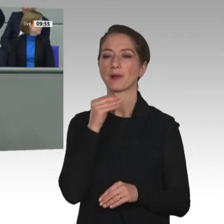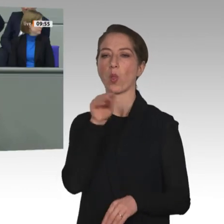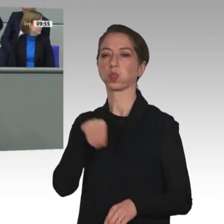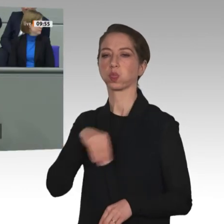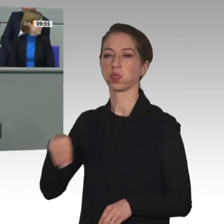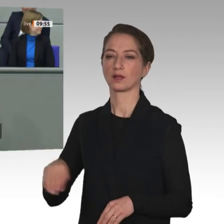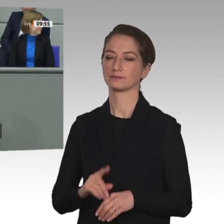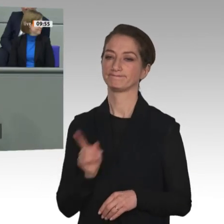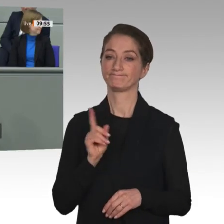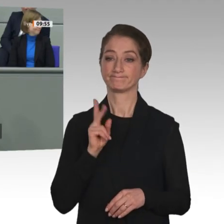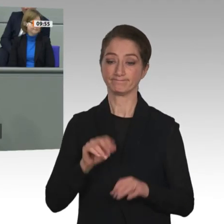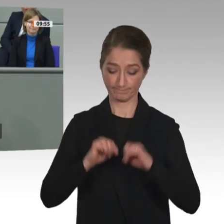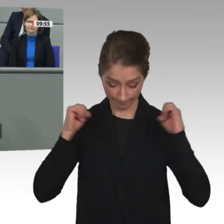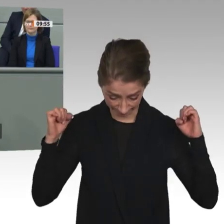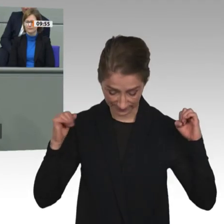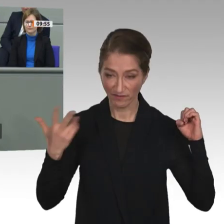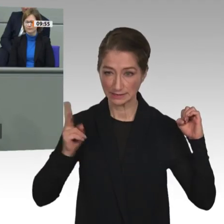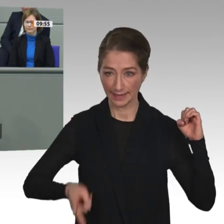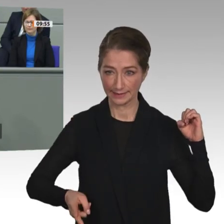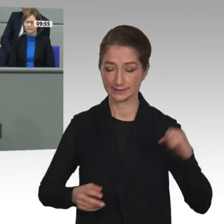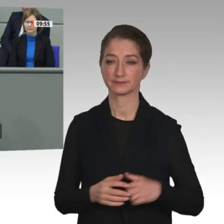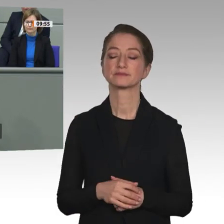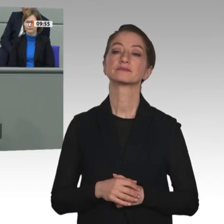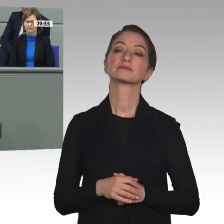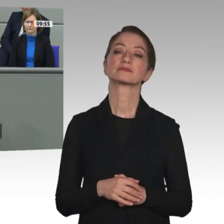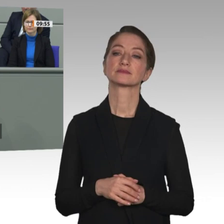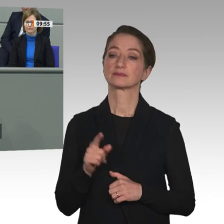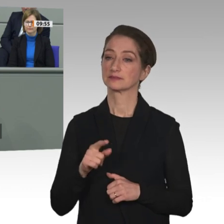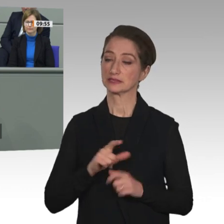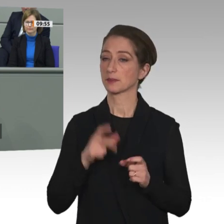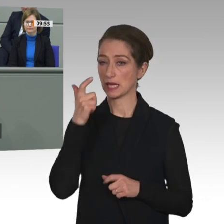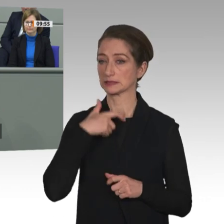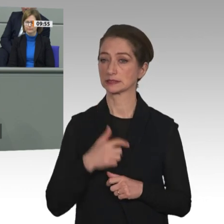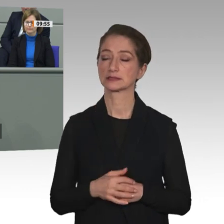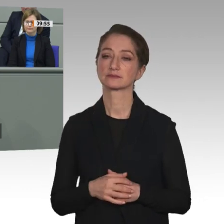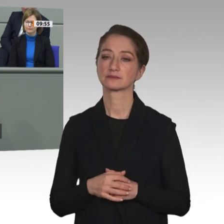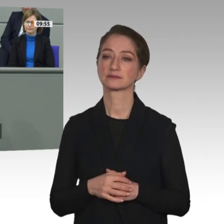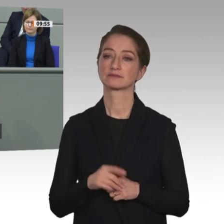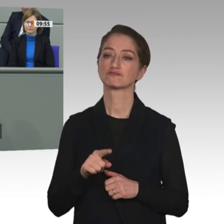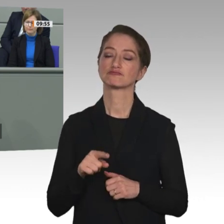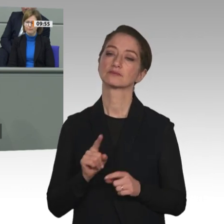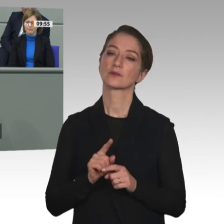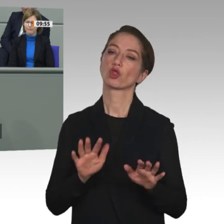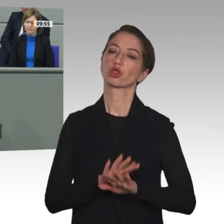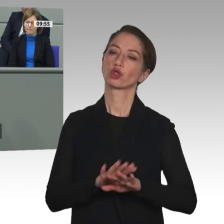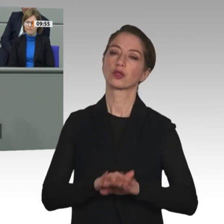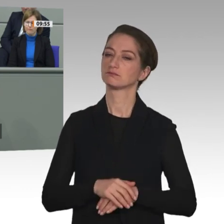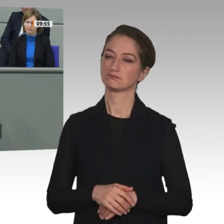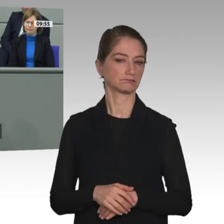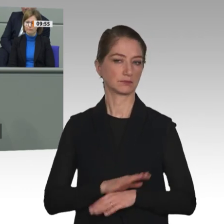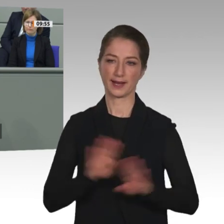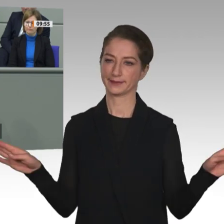Für Relativierung oder gar Verharmlosung bei diesem ernsten Thema gibt es keinen Raum.